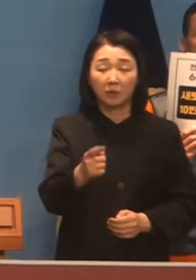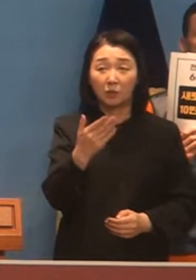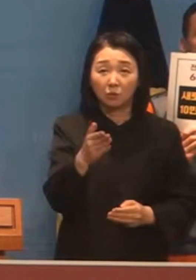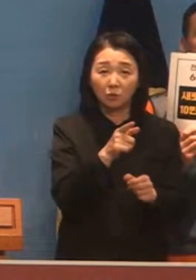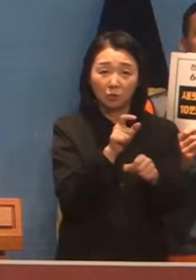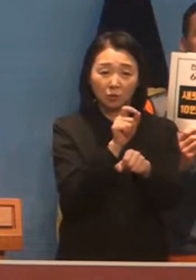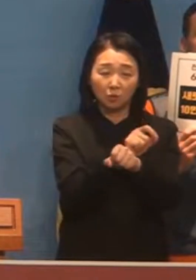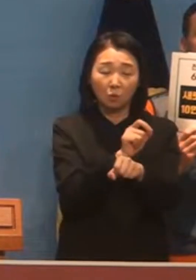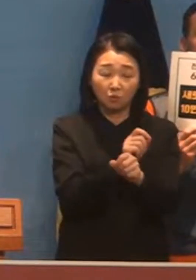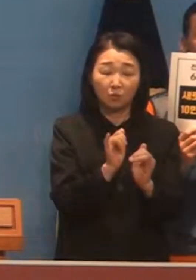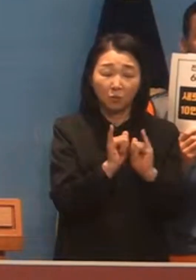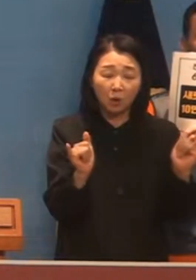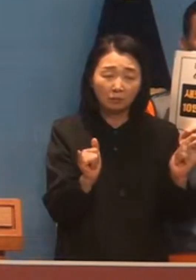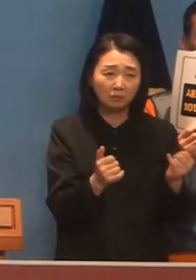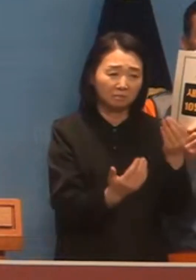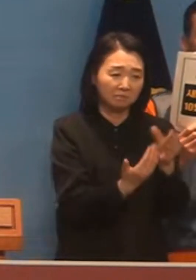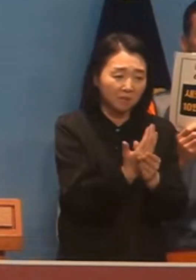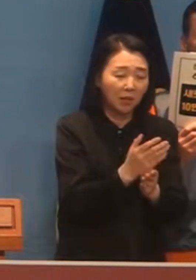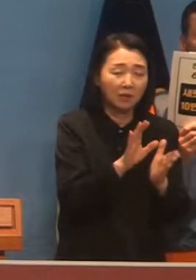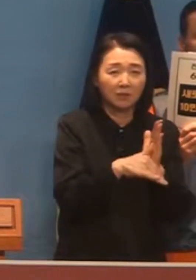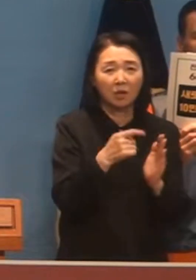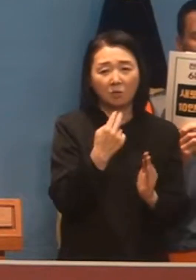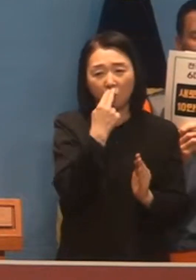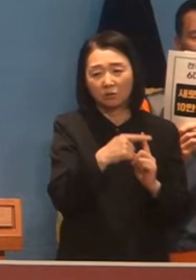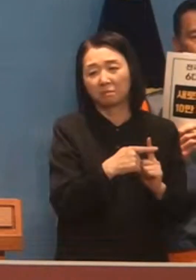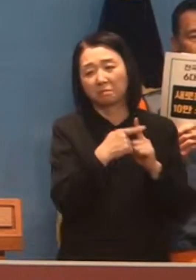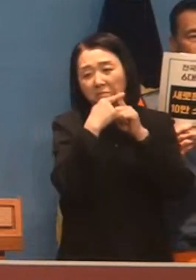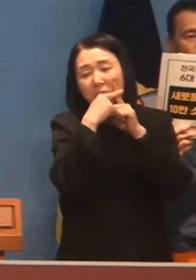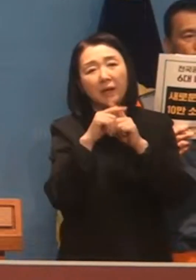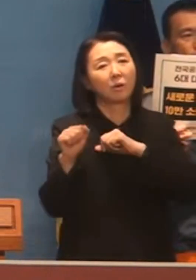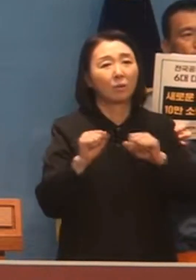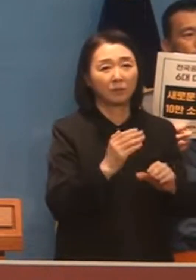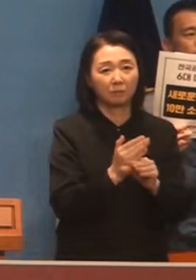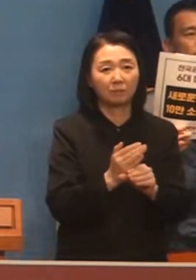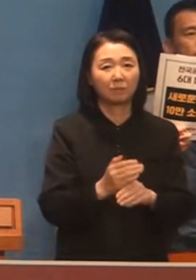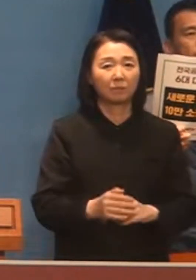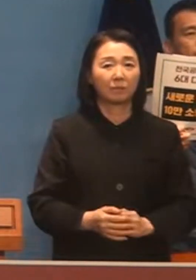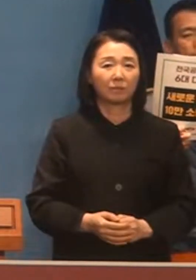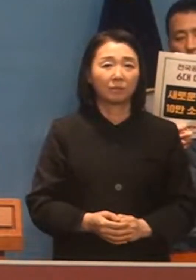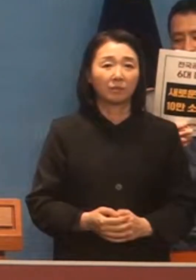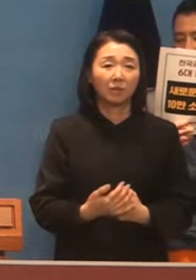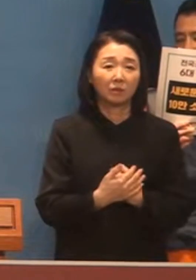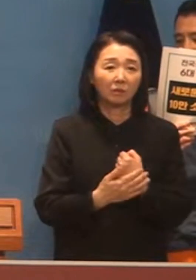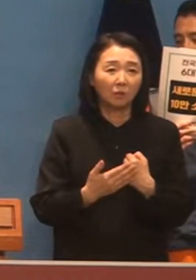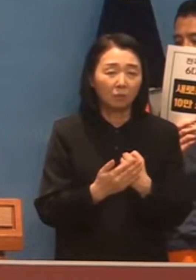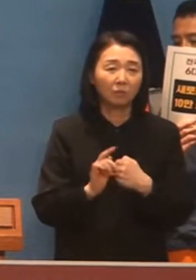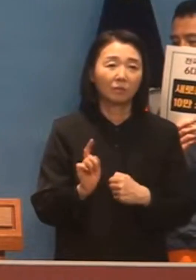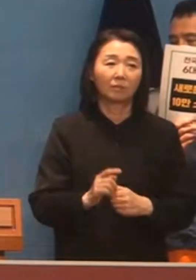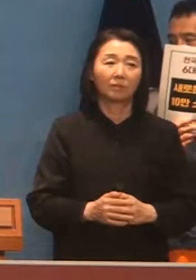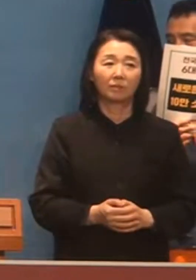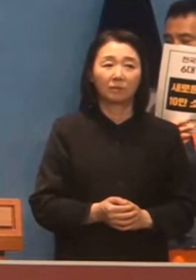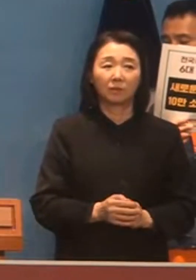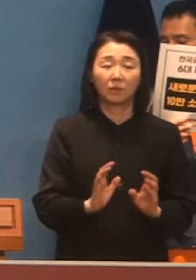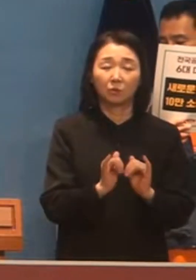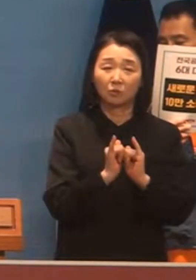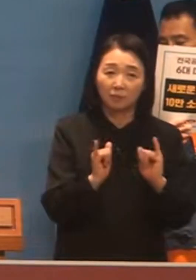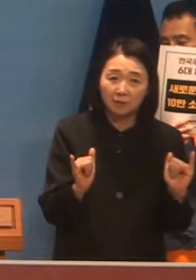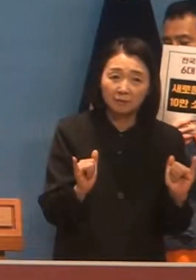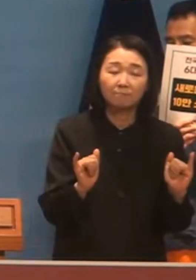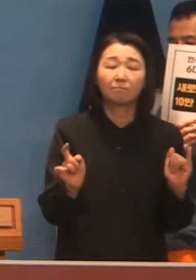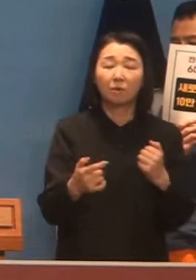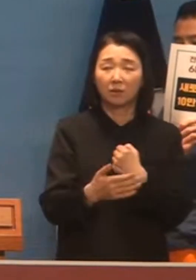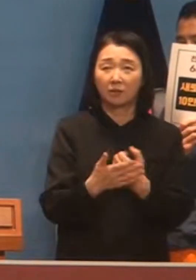소방공무원들은 각종 재난 현장에서 목숨을 걸고 활동합니다. 그 덕분으로